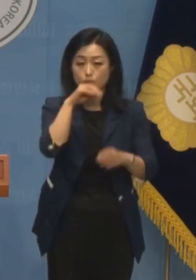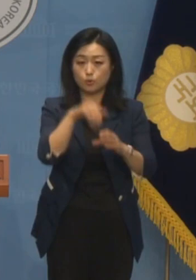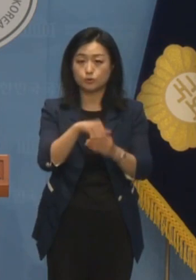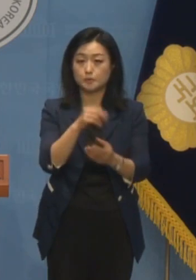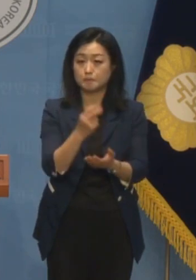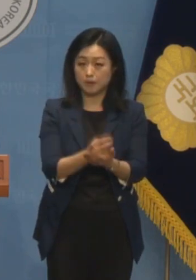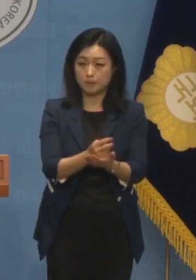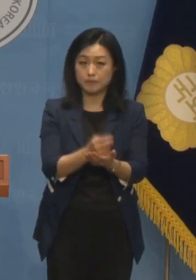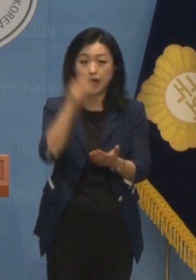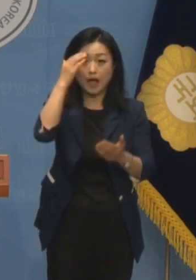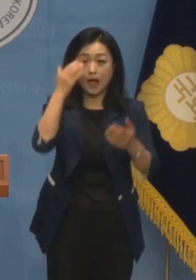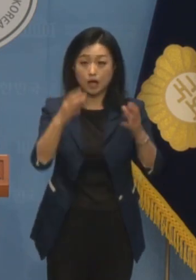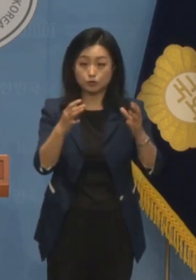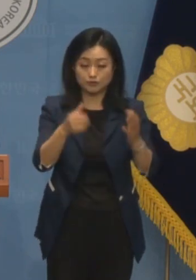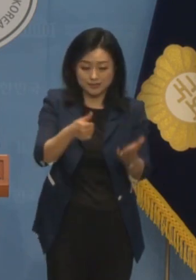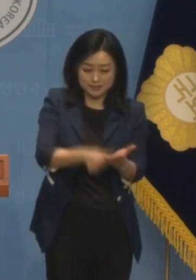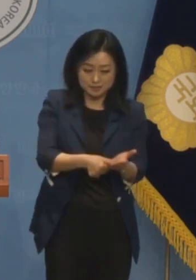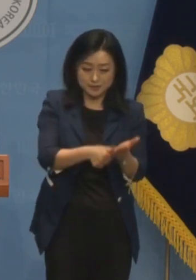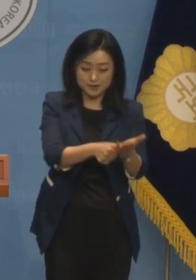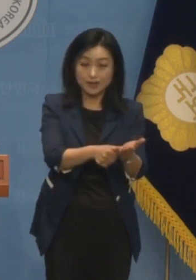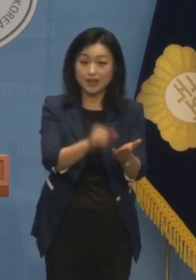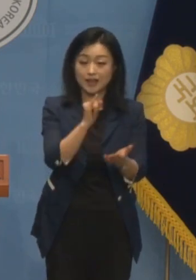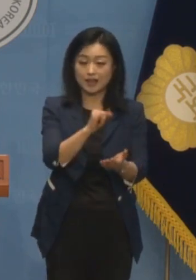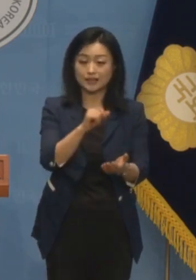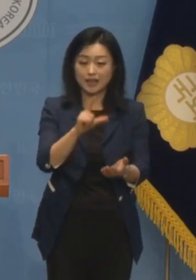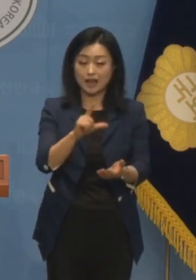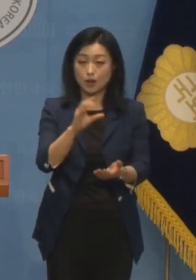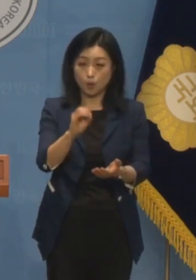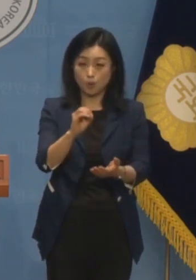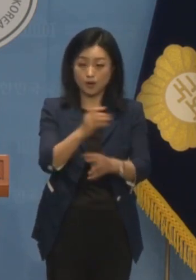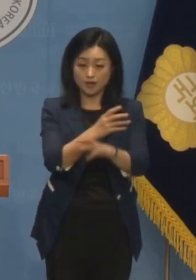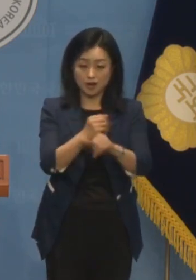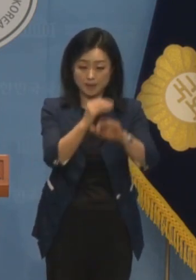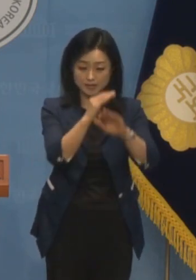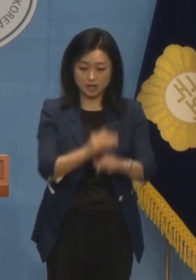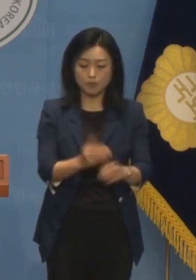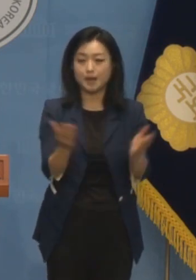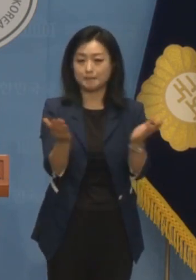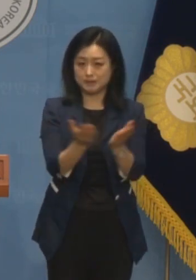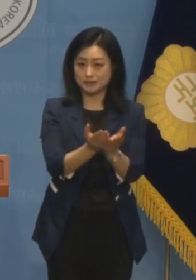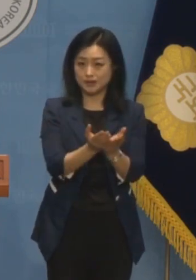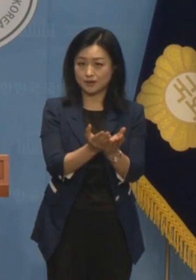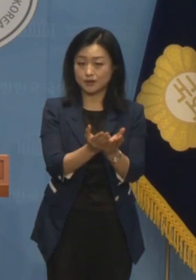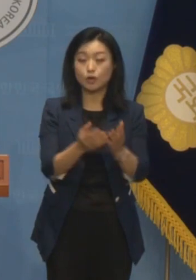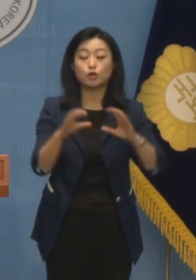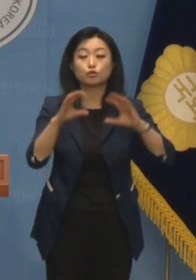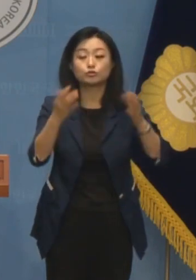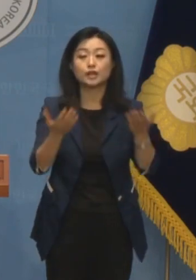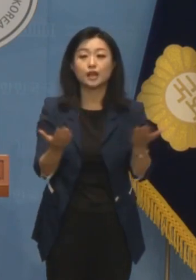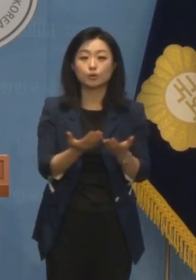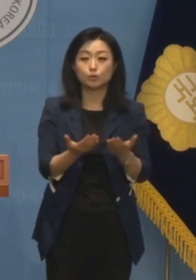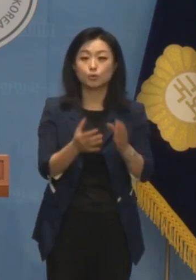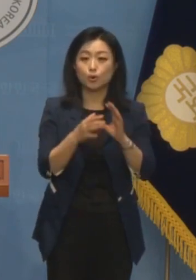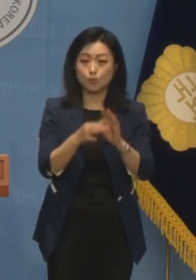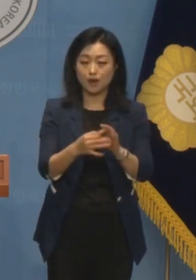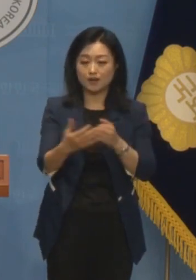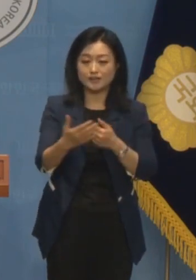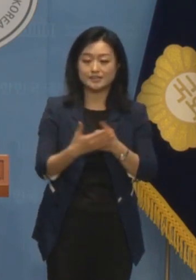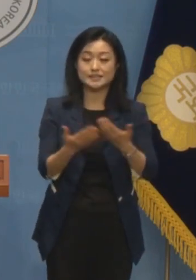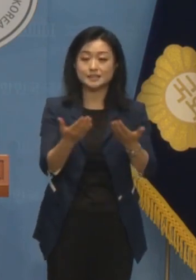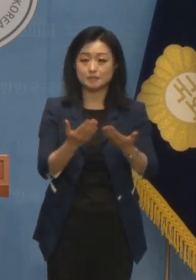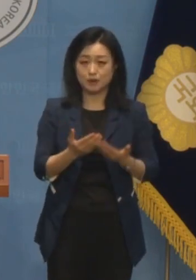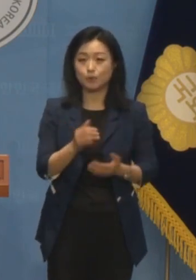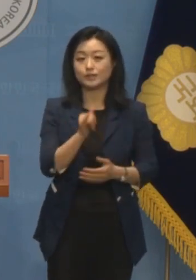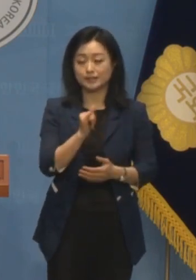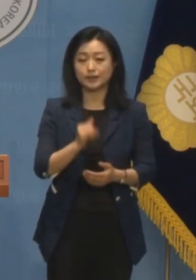노란봉투법은 우리나라도 서명한 ILO 협약 내용과도 부합할 뿐 아니라 국제노동계의 지지를 받고